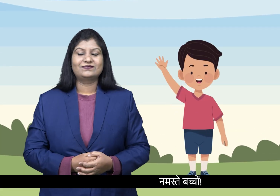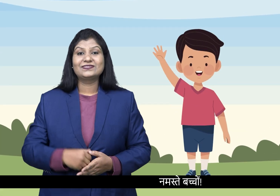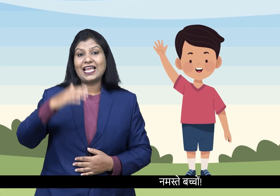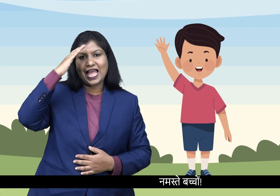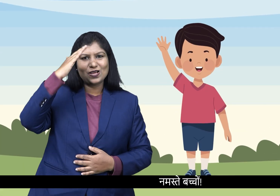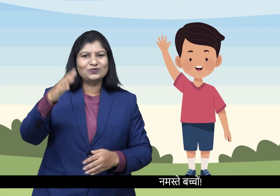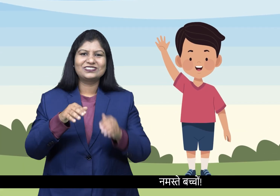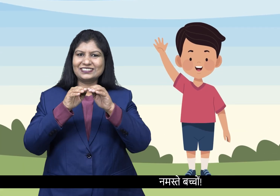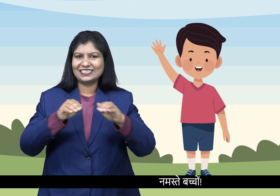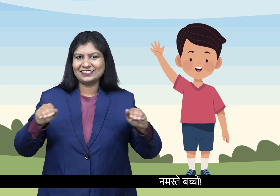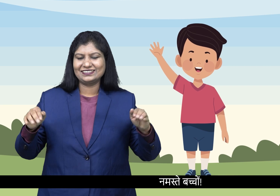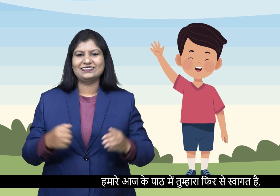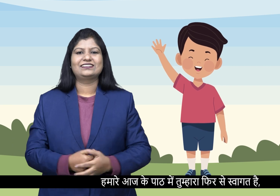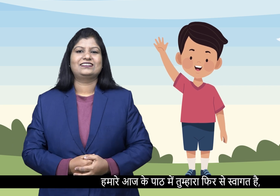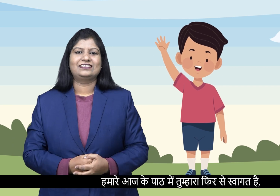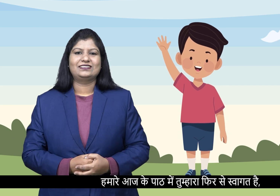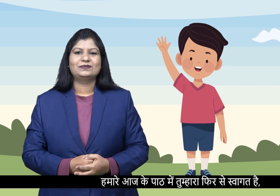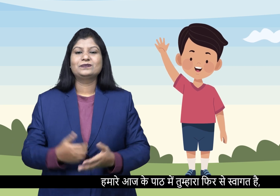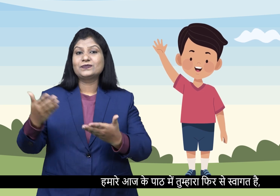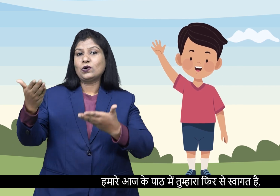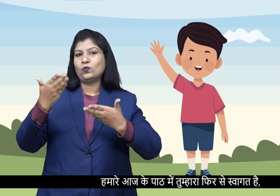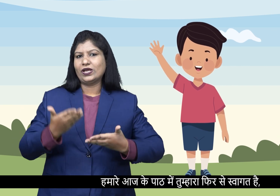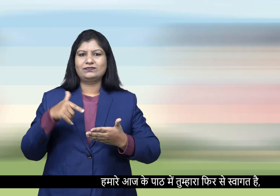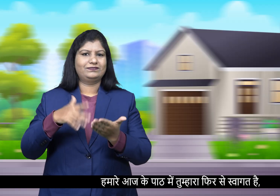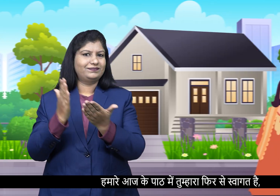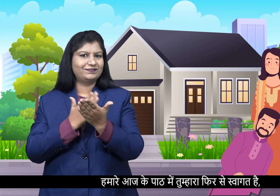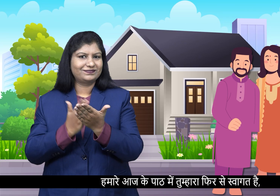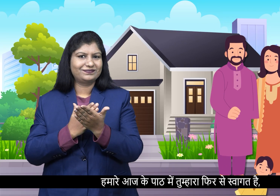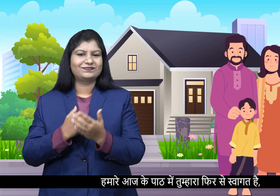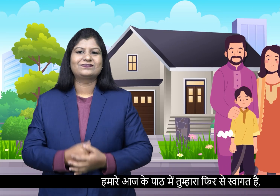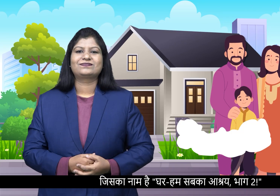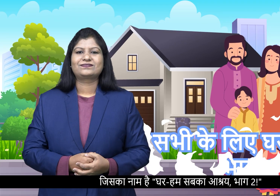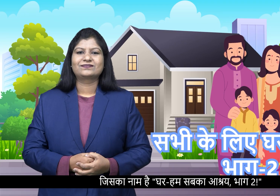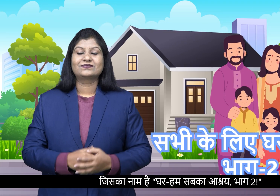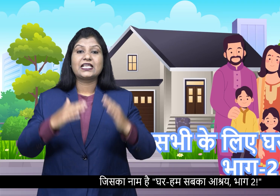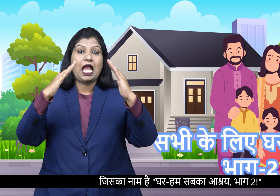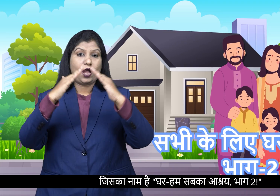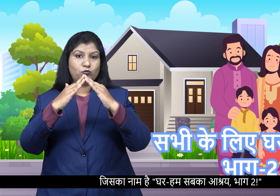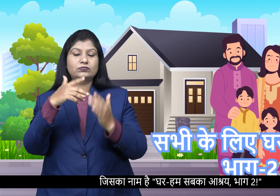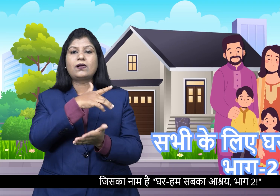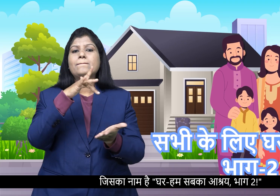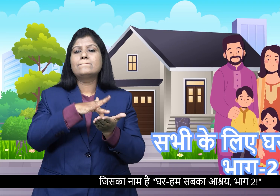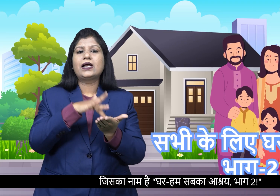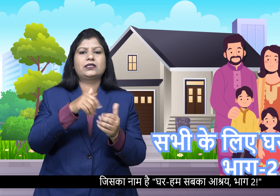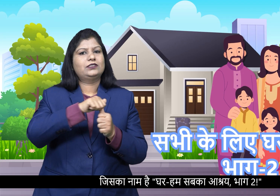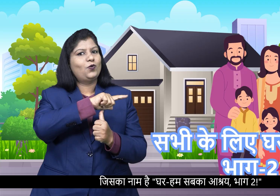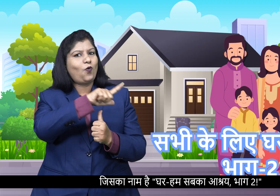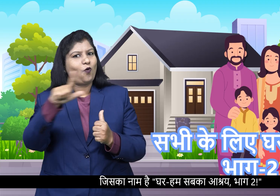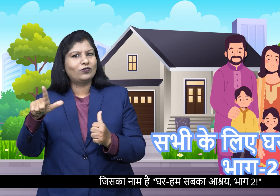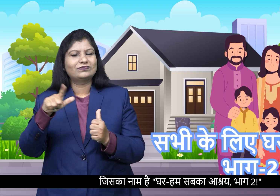बच्चों, हमारे आज के पाठ में तुम्हारा फिर से स्वागत है, जिसका नाम है घर हम सबका आश्रय भाग